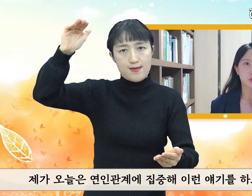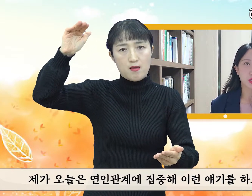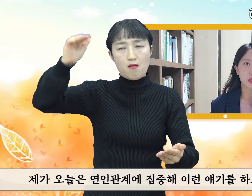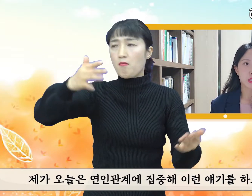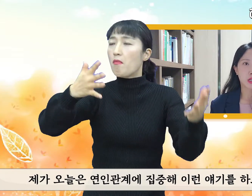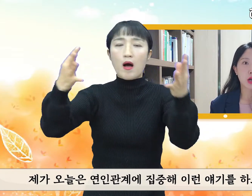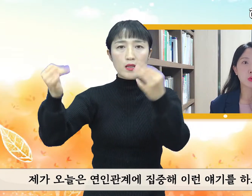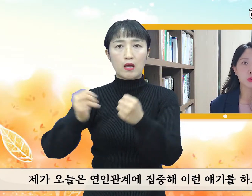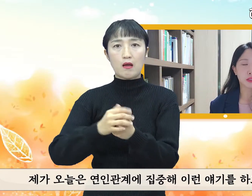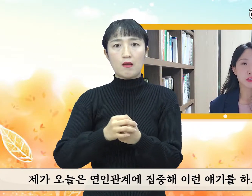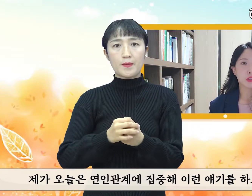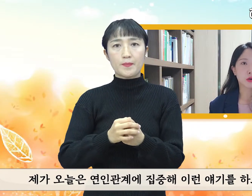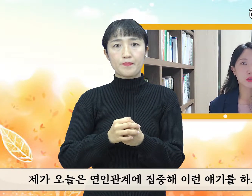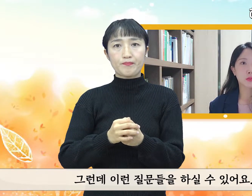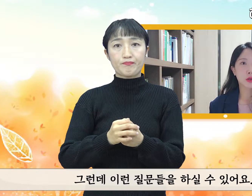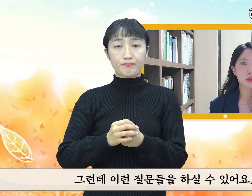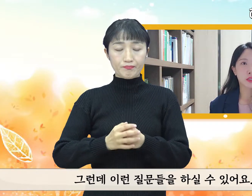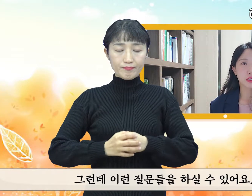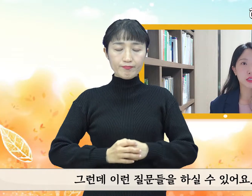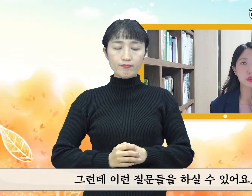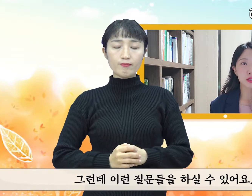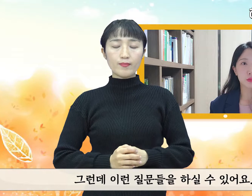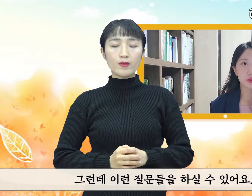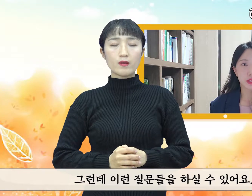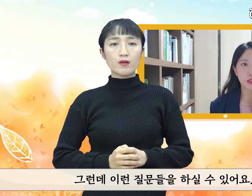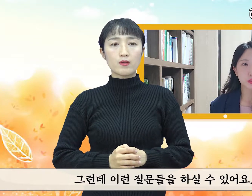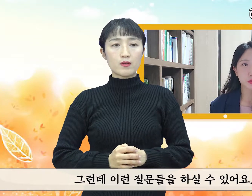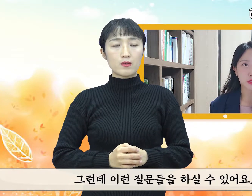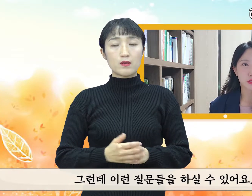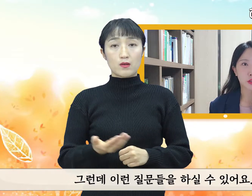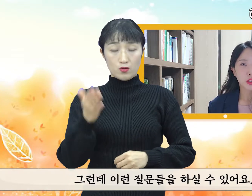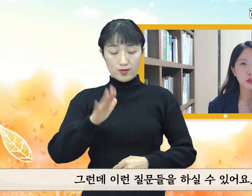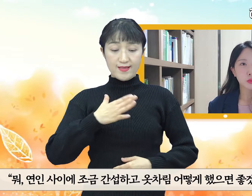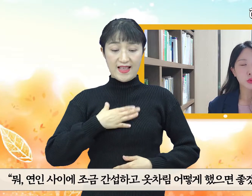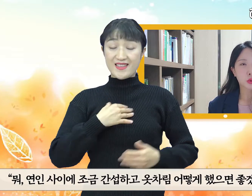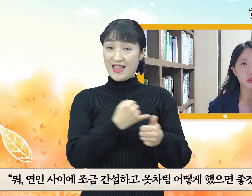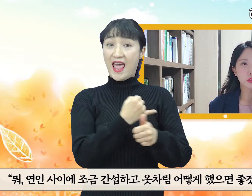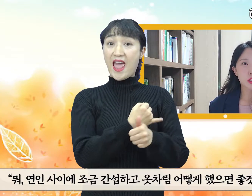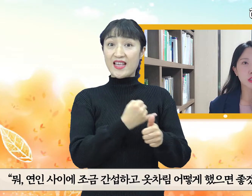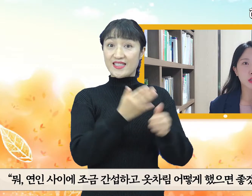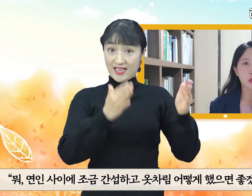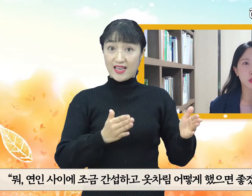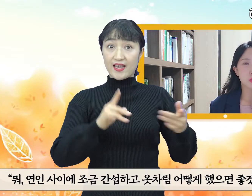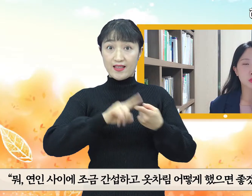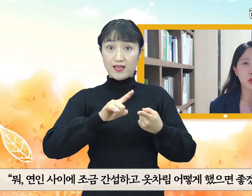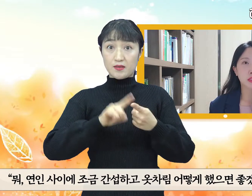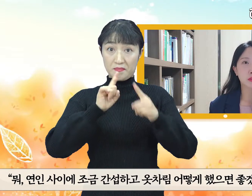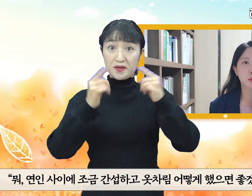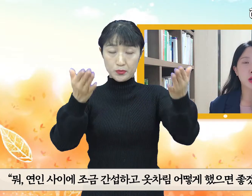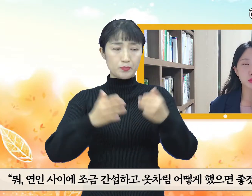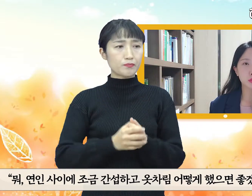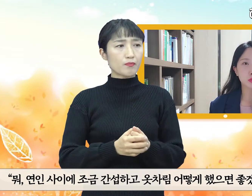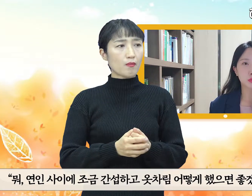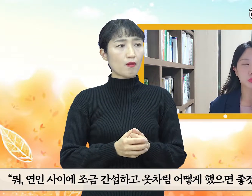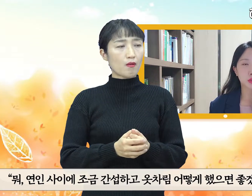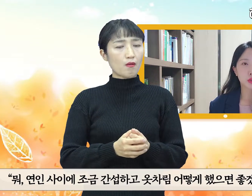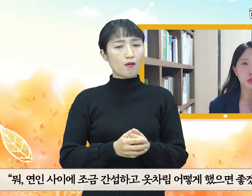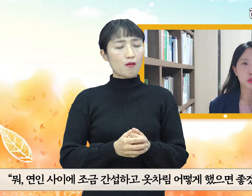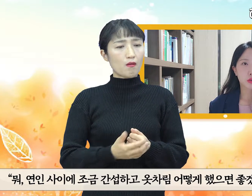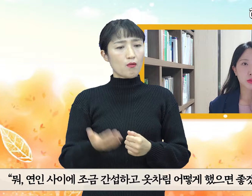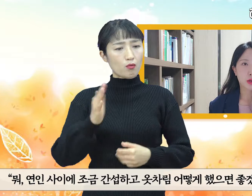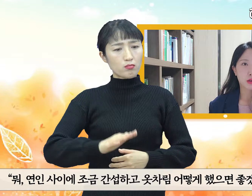집중해서 조금 얘기를 하고 있어요. 그러면 이제 이런 질문들을 하실 수가 있어요. 아니 뭐 연인 사이에 좀